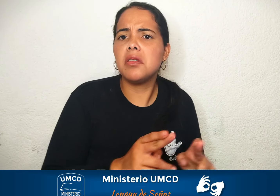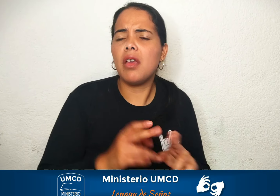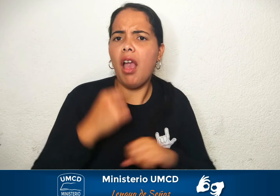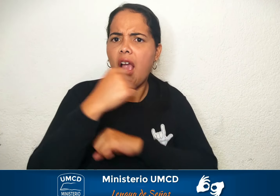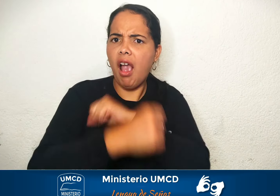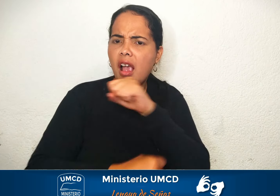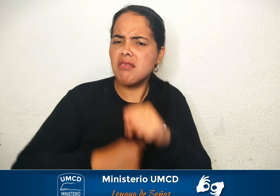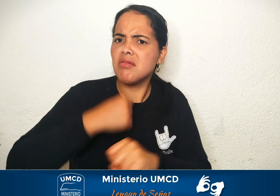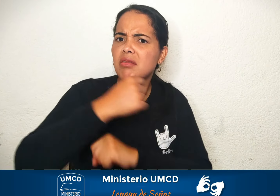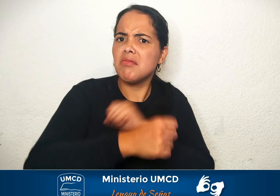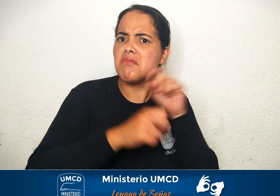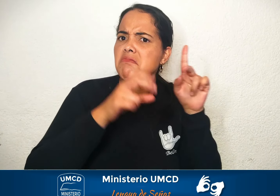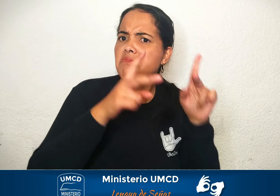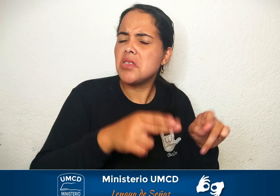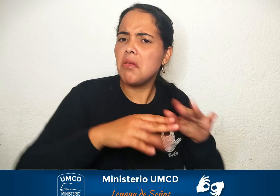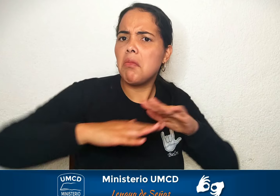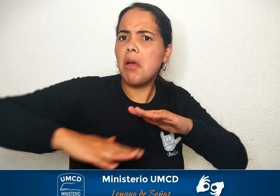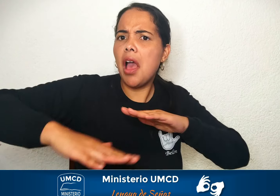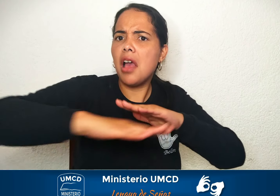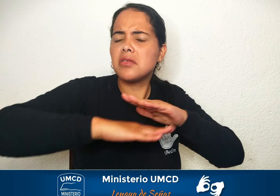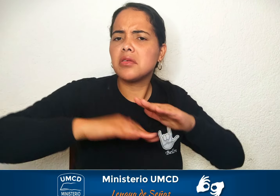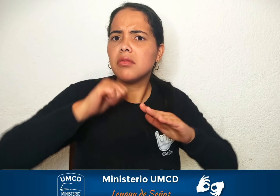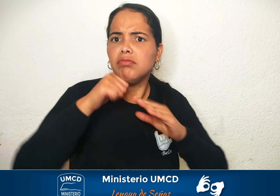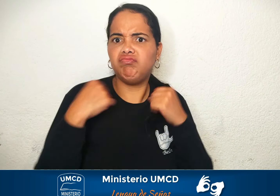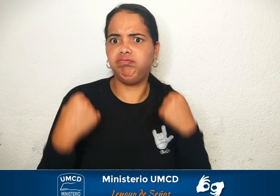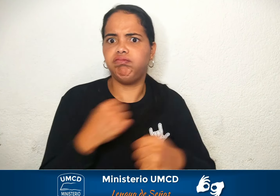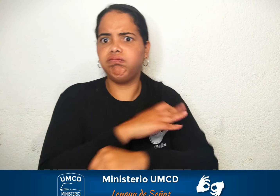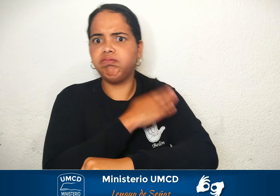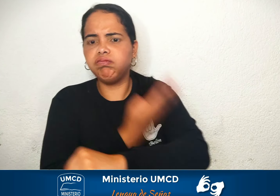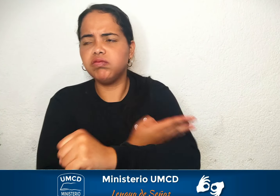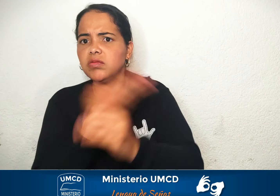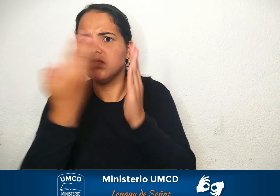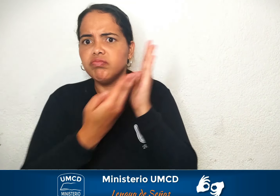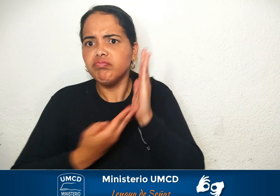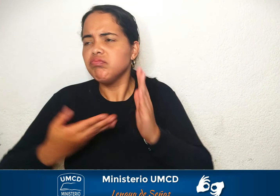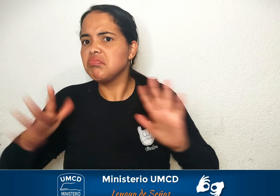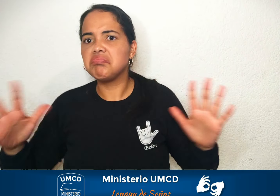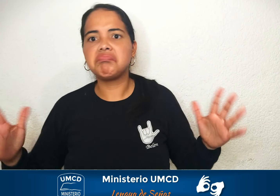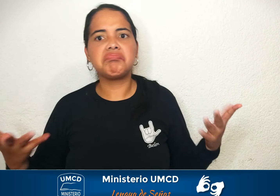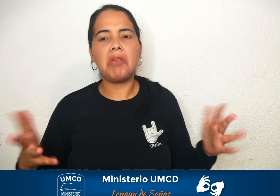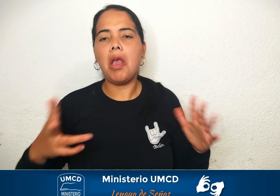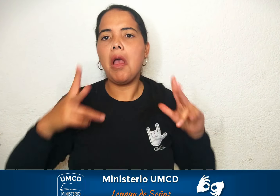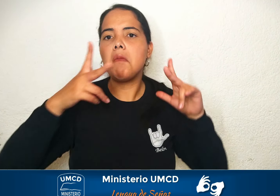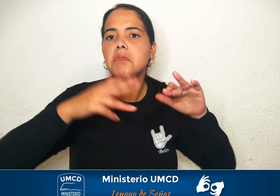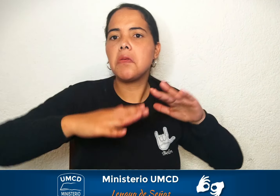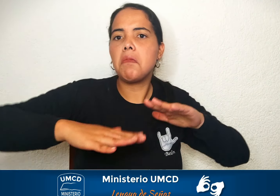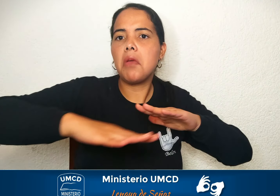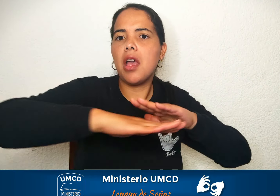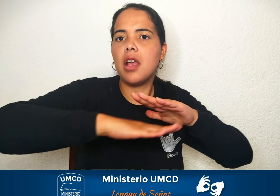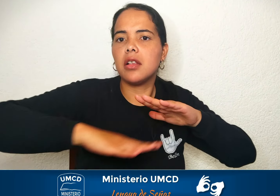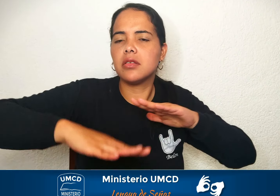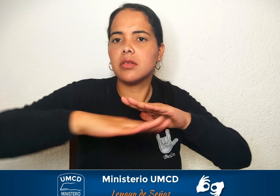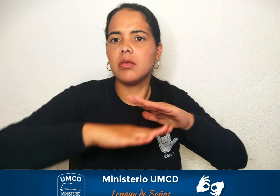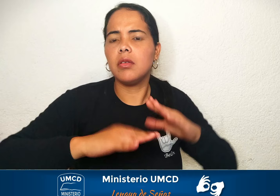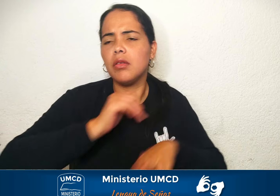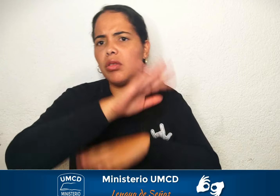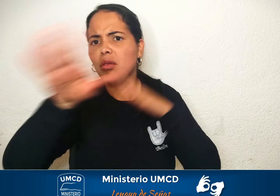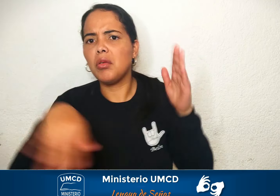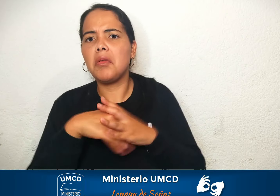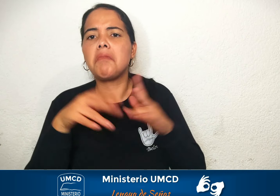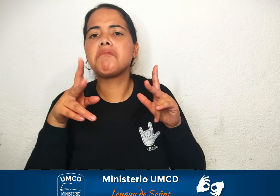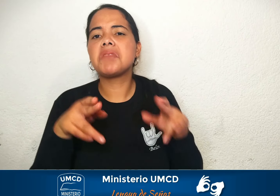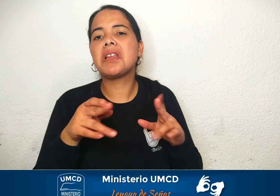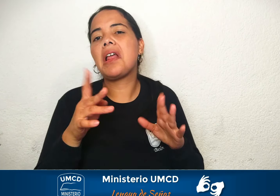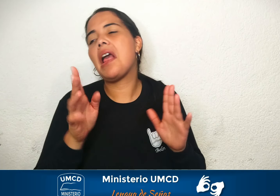varios años y la iglesia todavía no había madurado. Muchos de los creyentes que vivían en esa iglesia